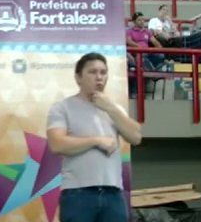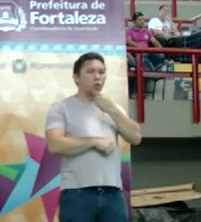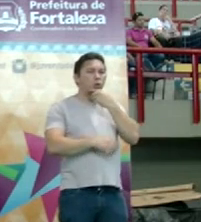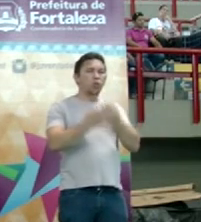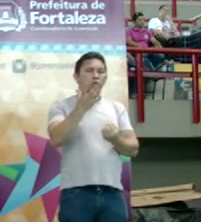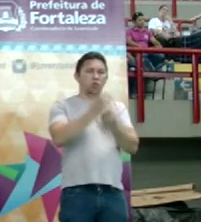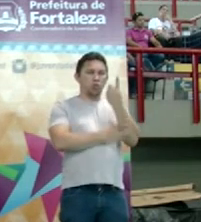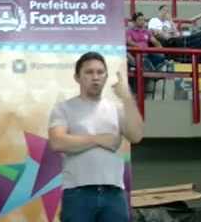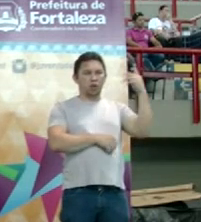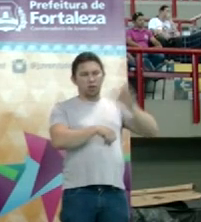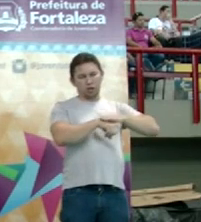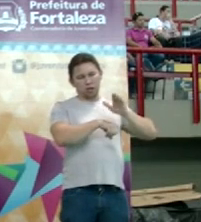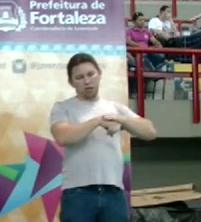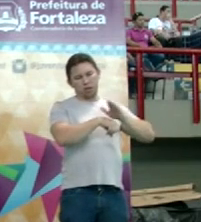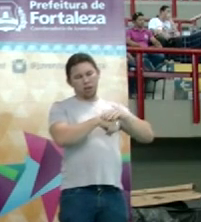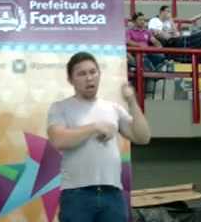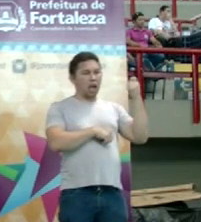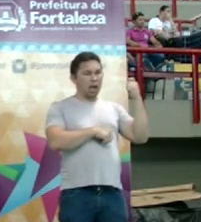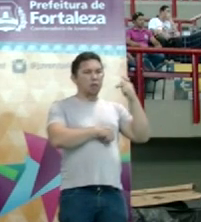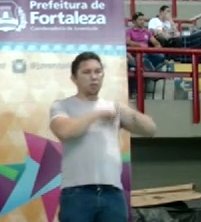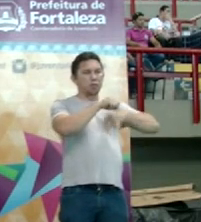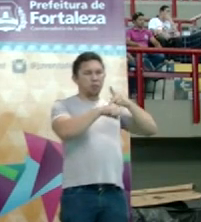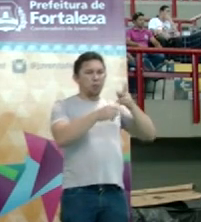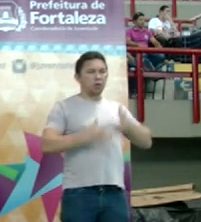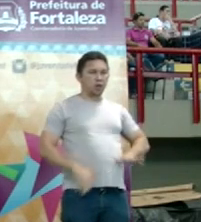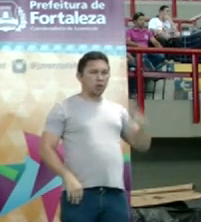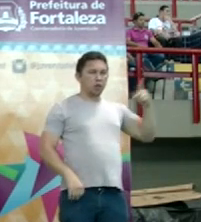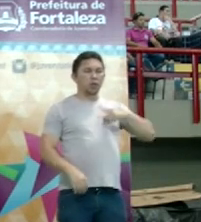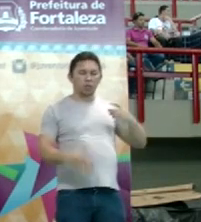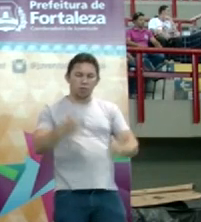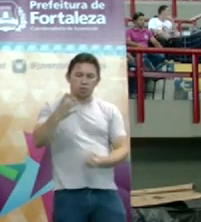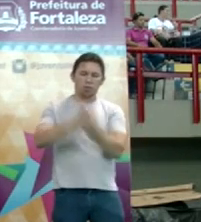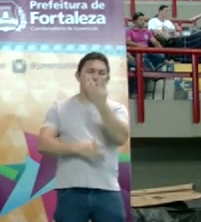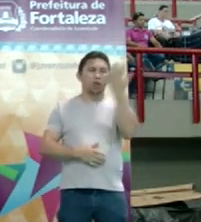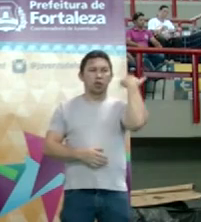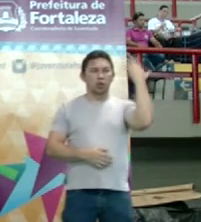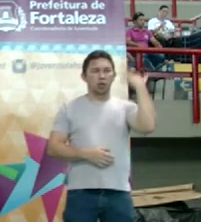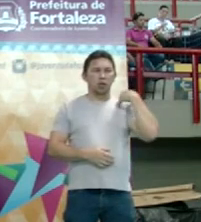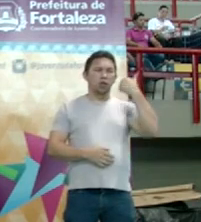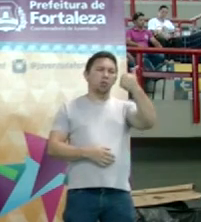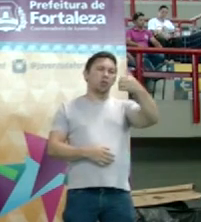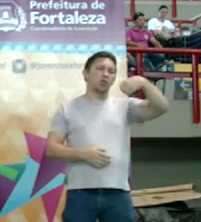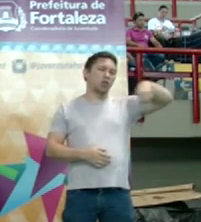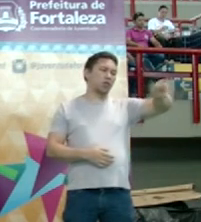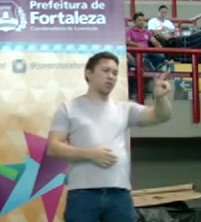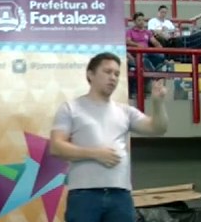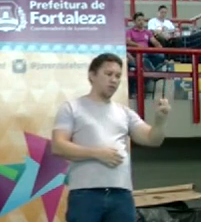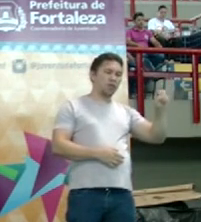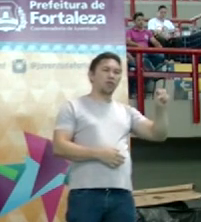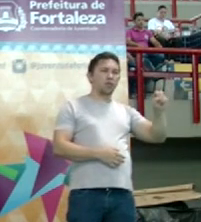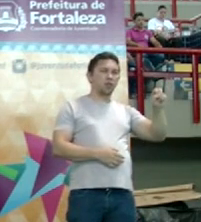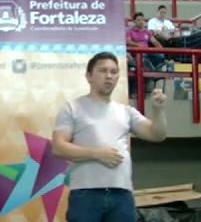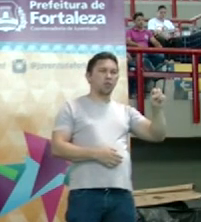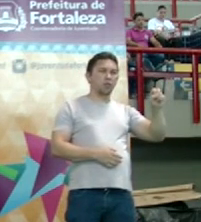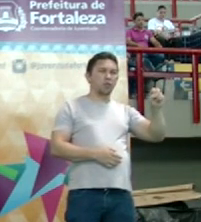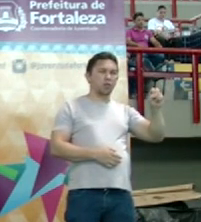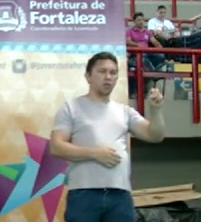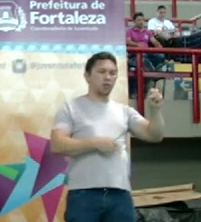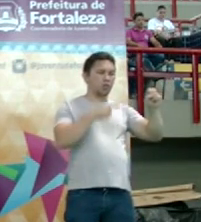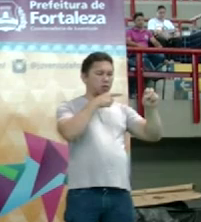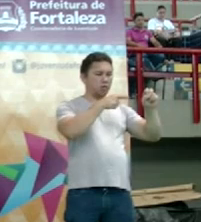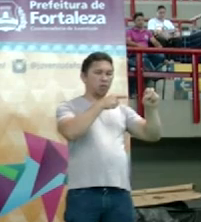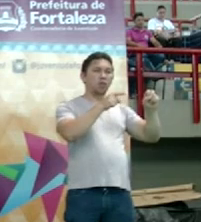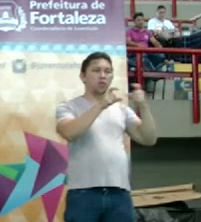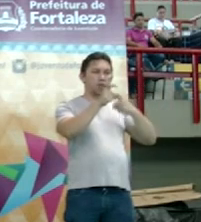argentino de nome Joaquim, e que ela foi criada na década de 50. Eu estou apostando muito